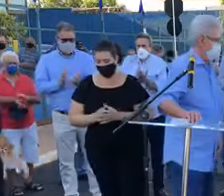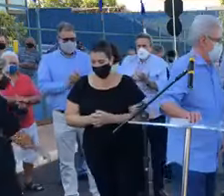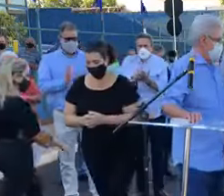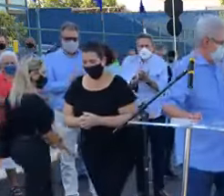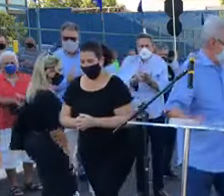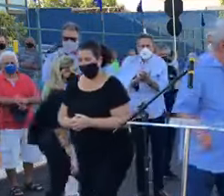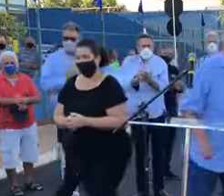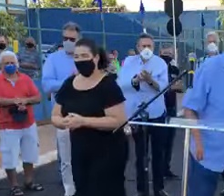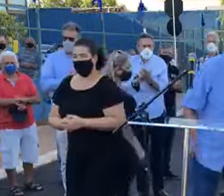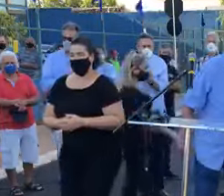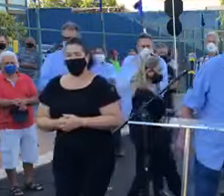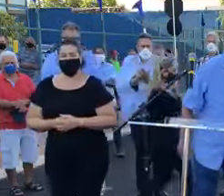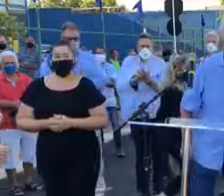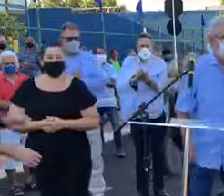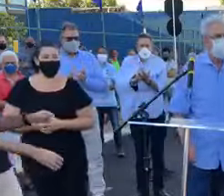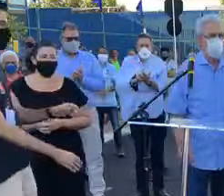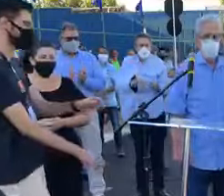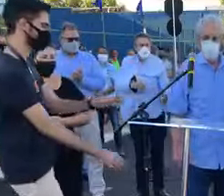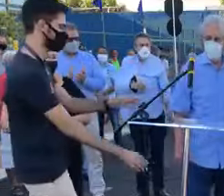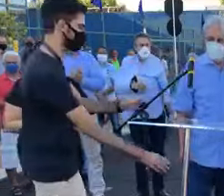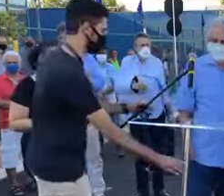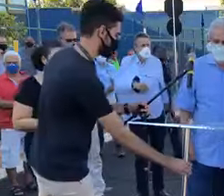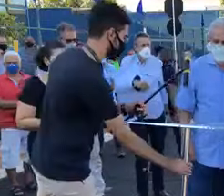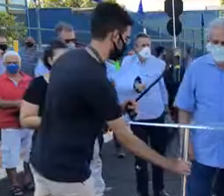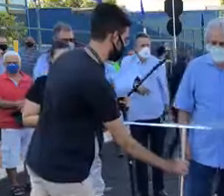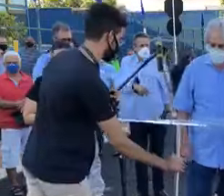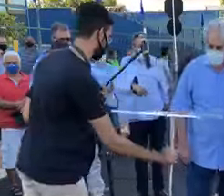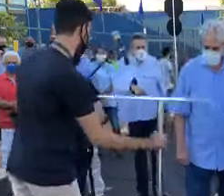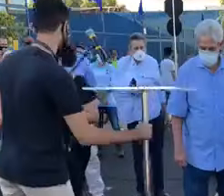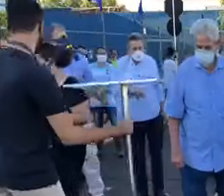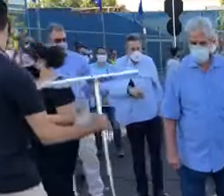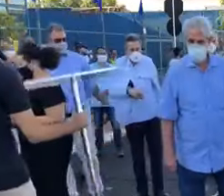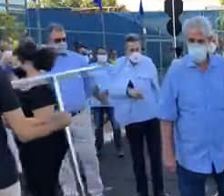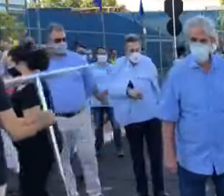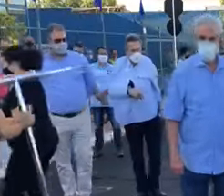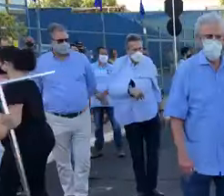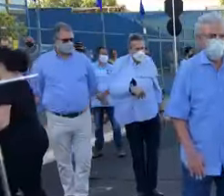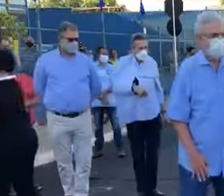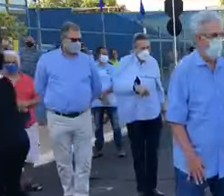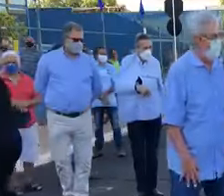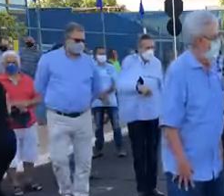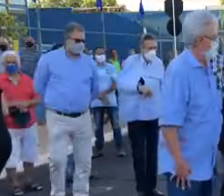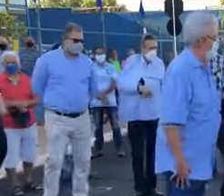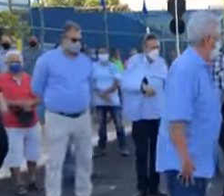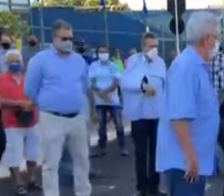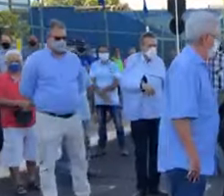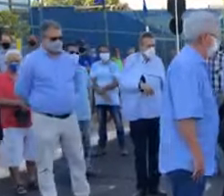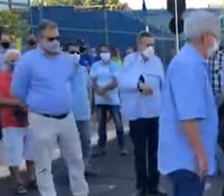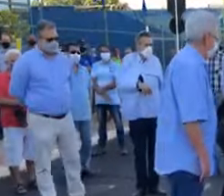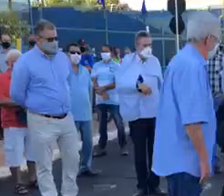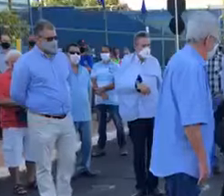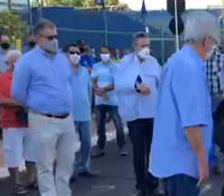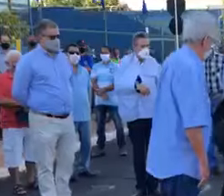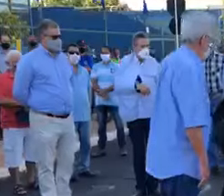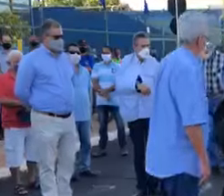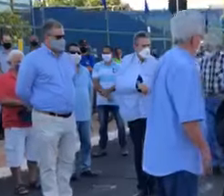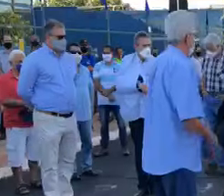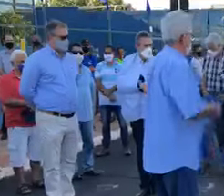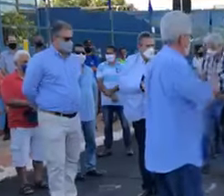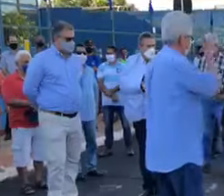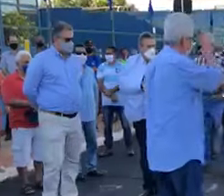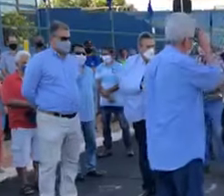Neste momento, teremos o encerramento da placa, marcando oficialmente a entrega da trincheira